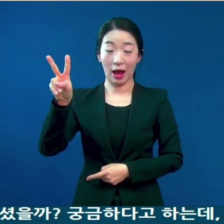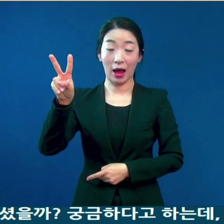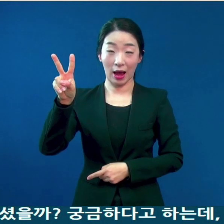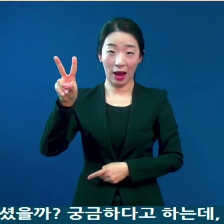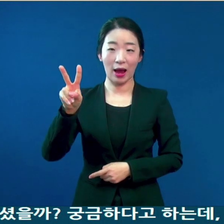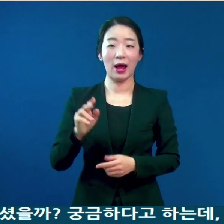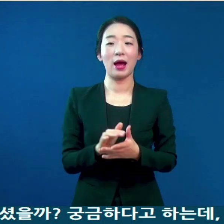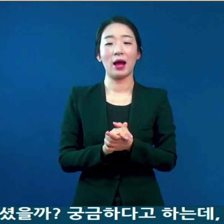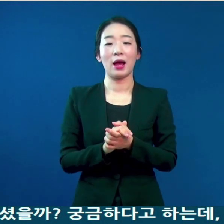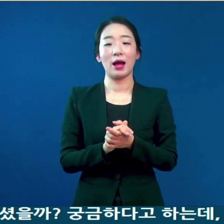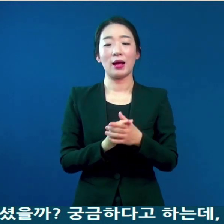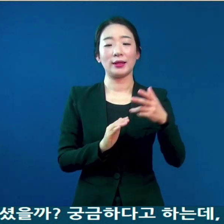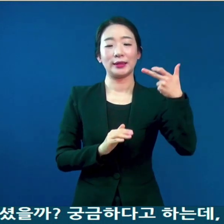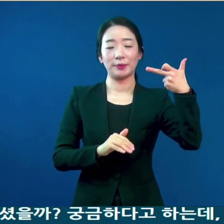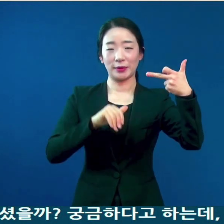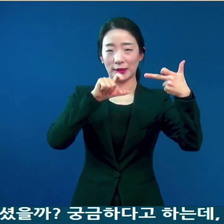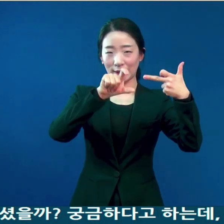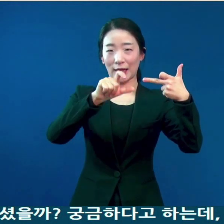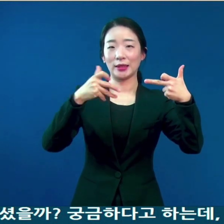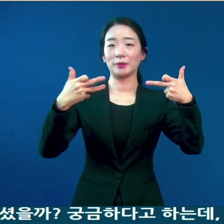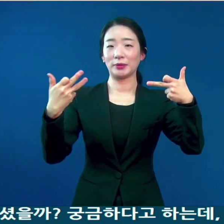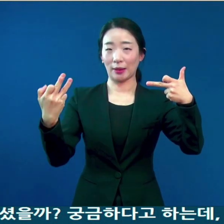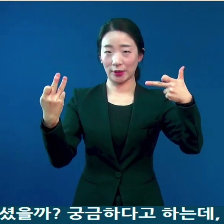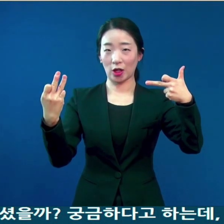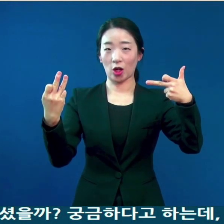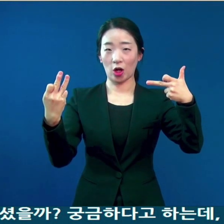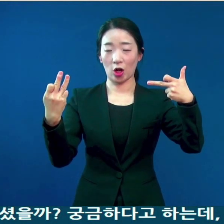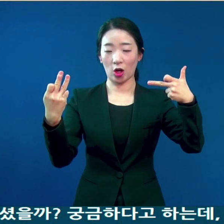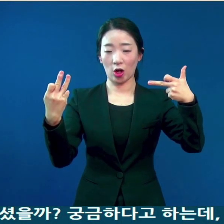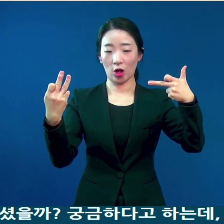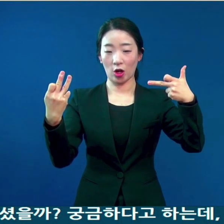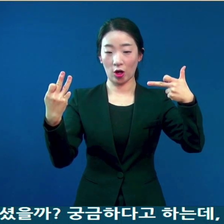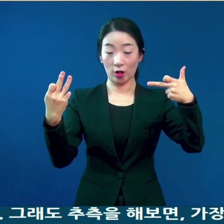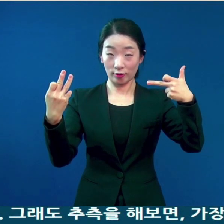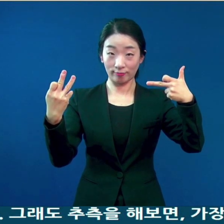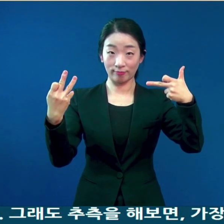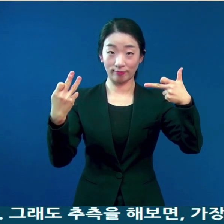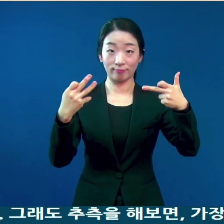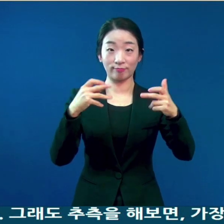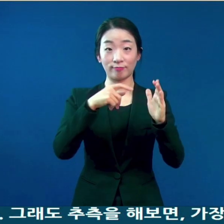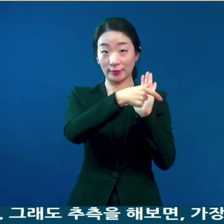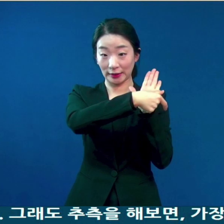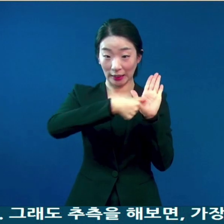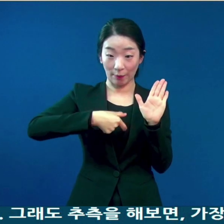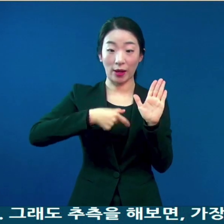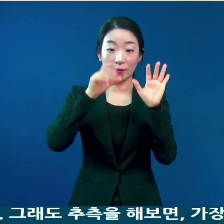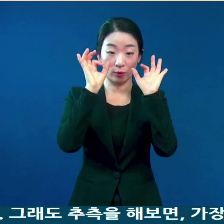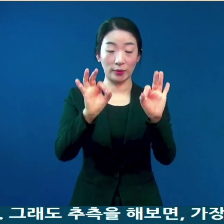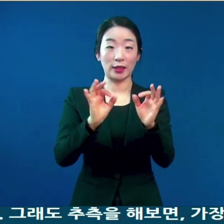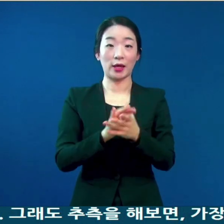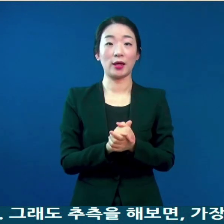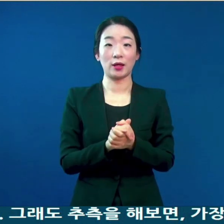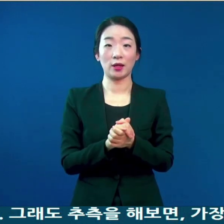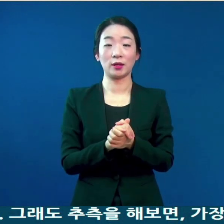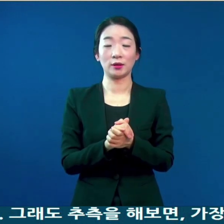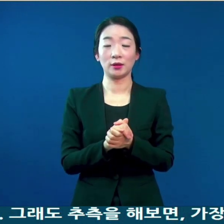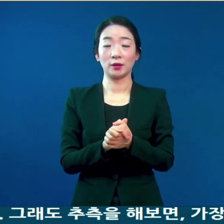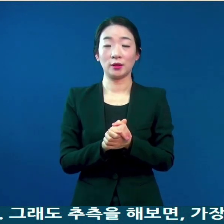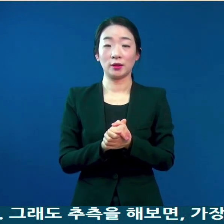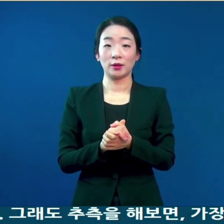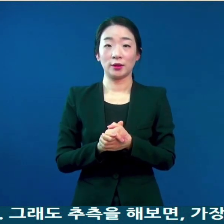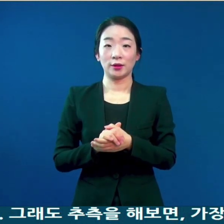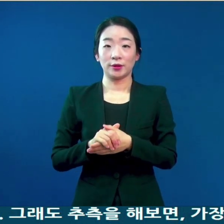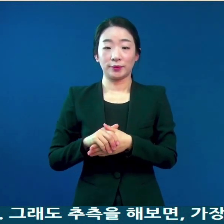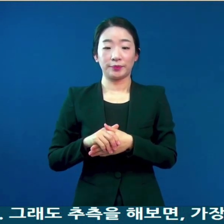같이 한번 예레미야서 17장 13절을 자막으로 보시겠습니다. 제가 앞부분을 읽겠습니다. 앞부분은 별로 상관이 없는